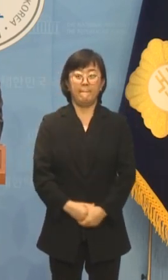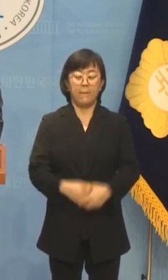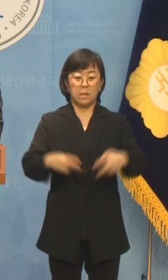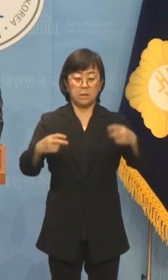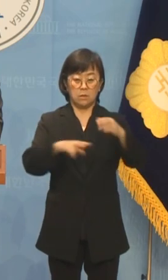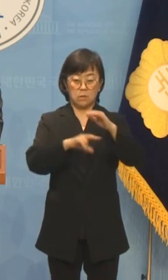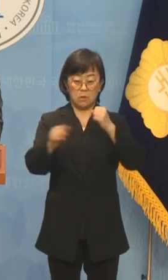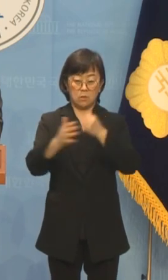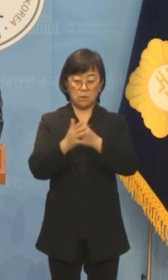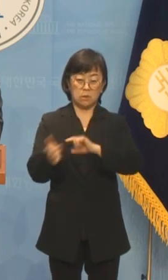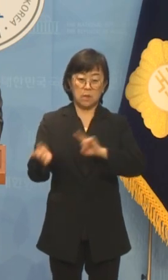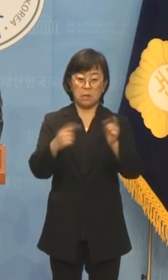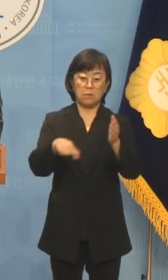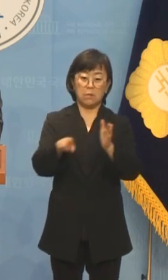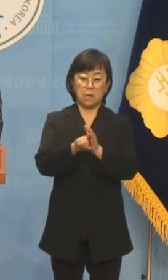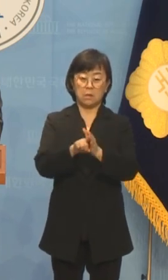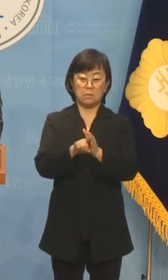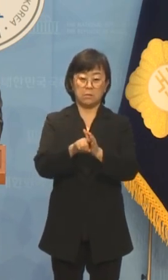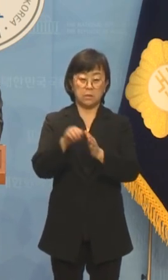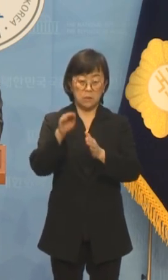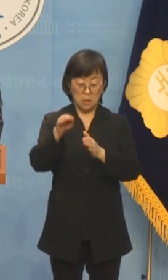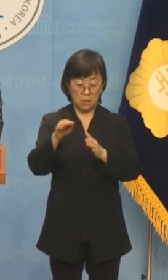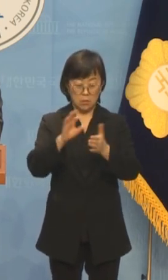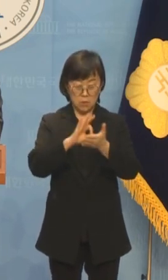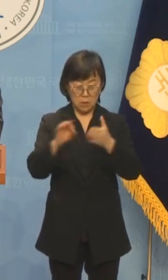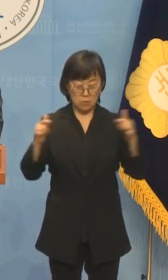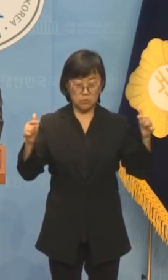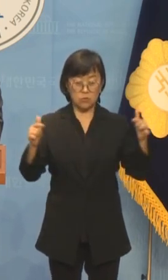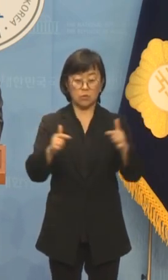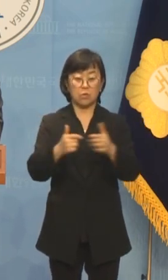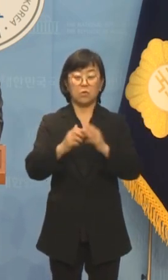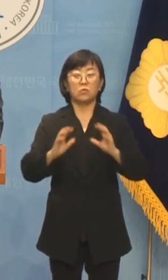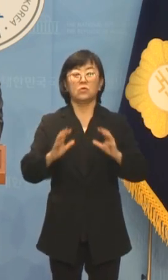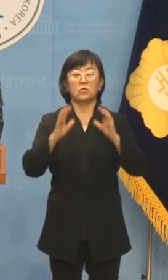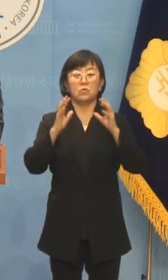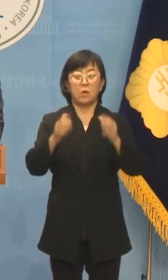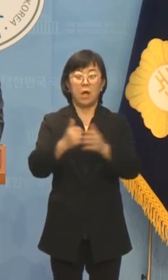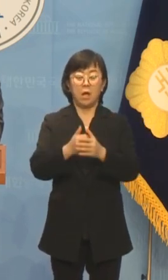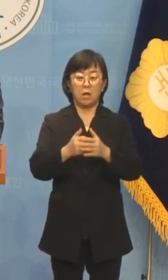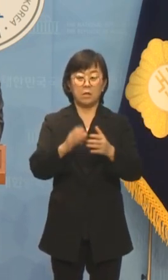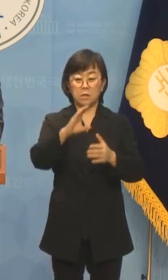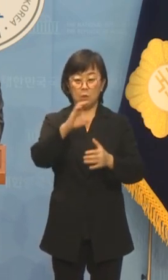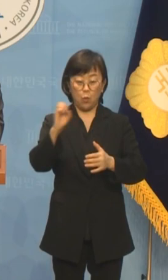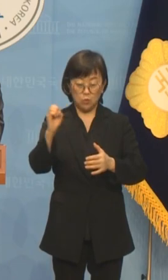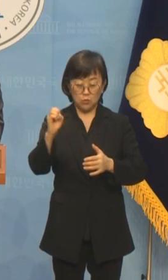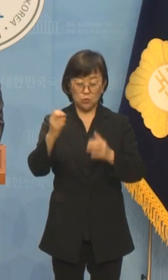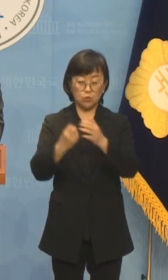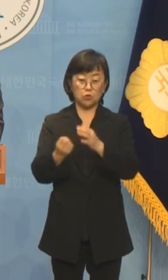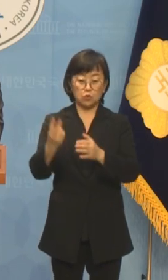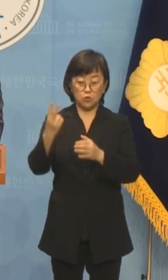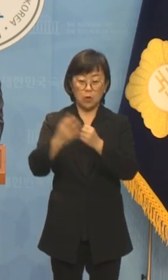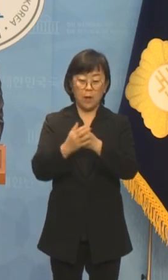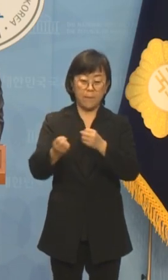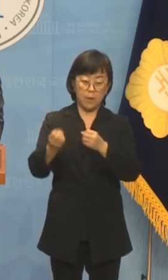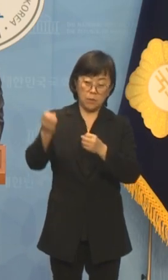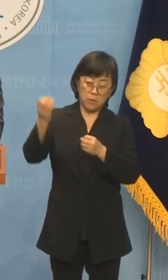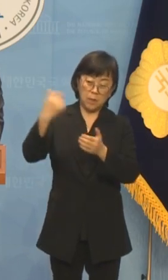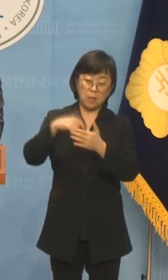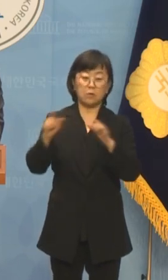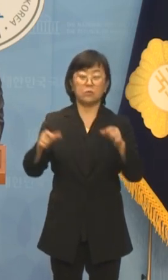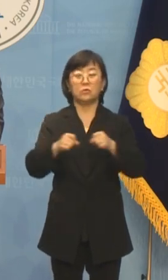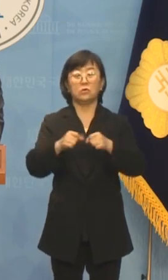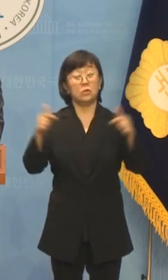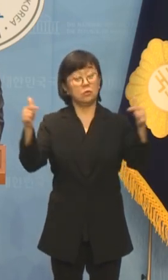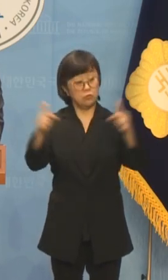대중교통 이용을 활성화하면 자가용 사용이 줄고 국가 온실가스 배출량도 줄어듭니다. 즉